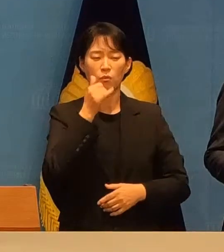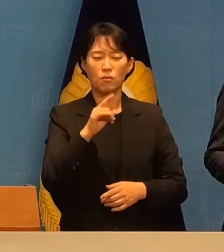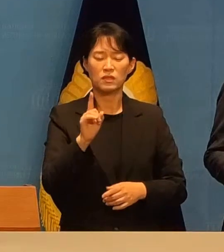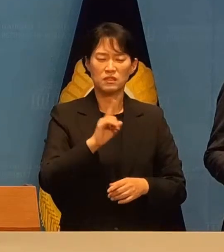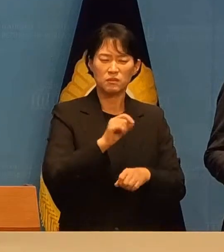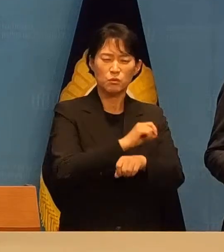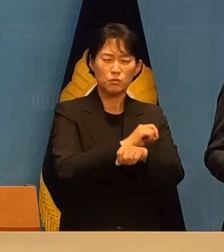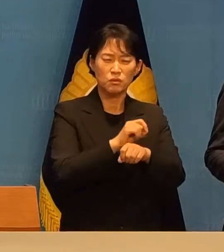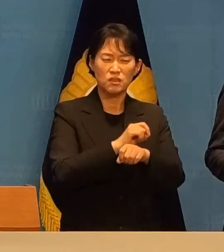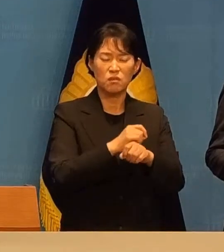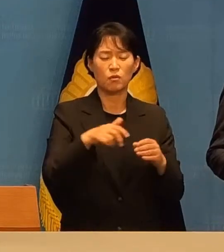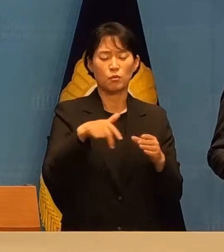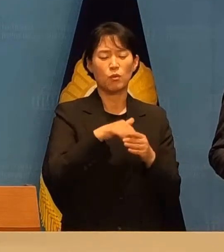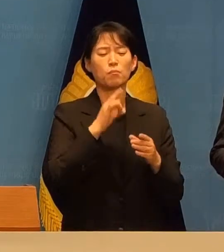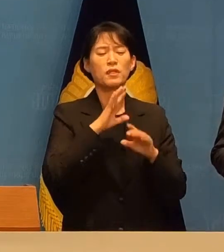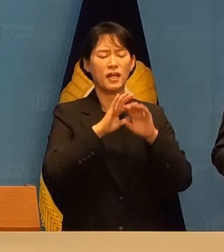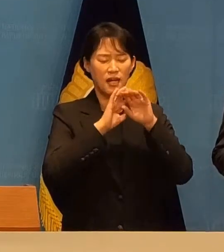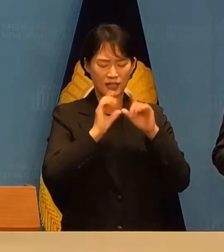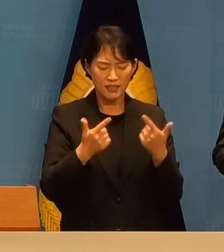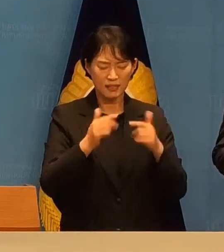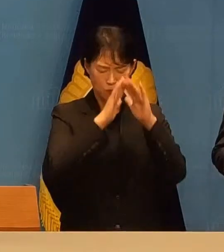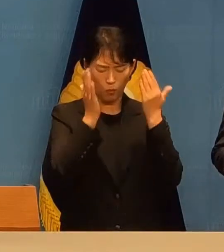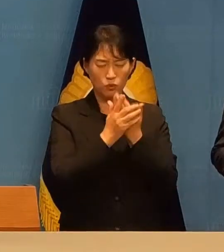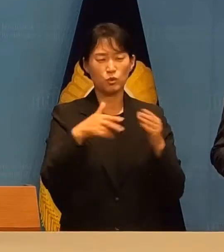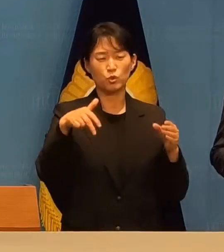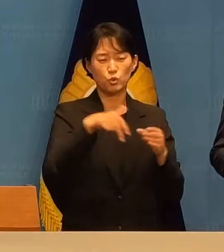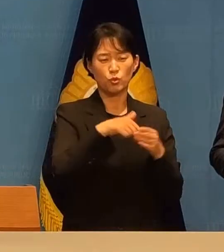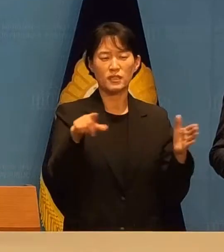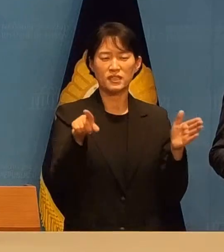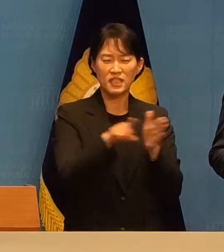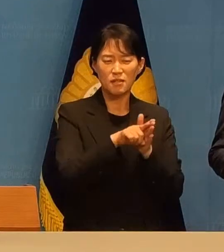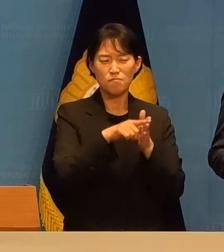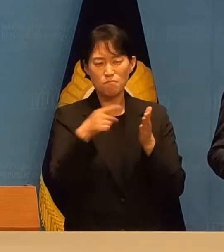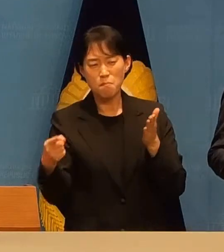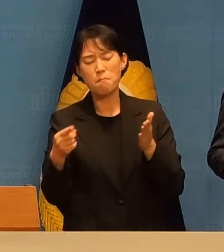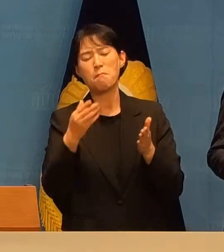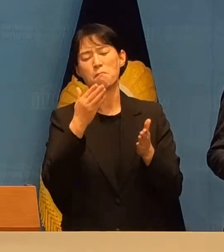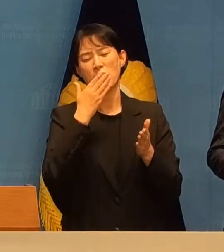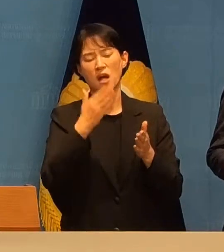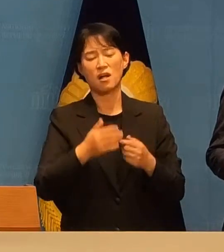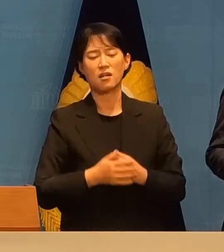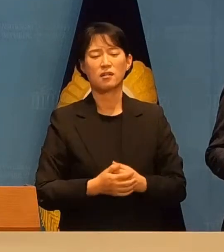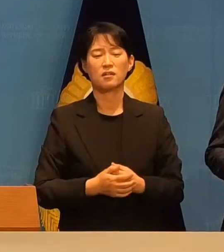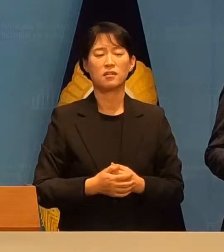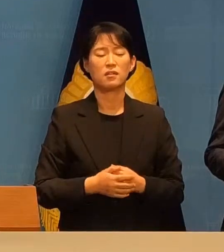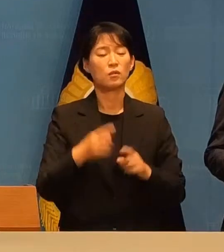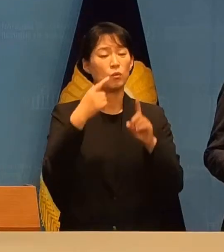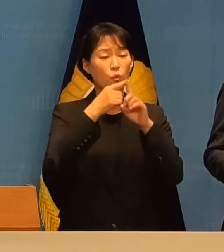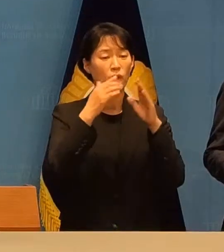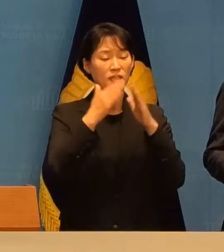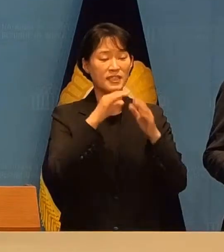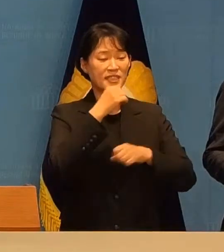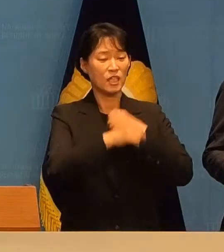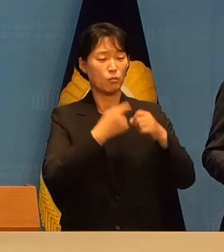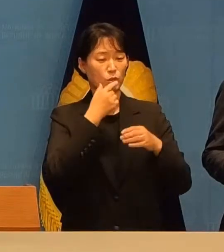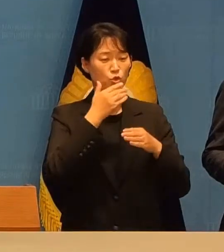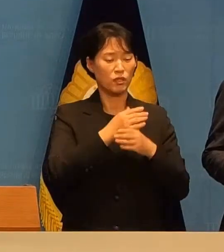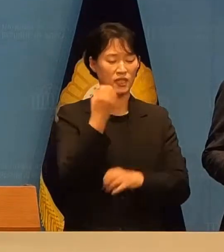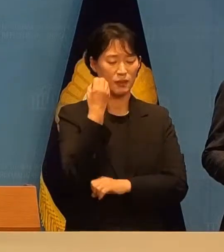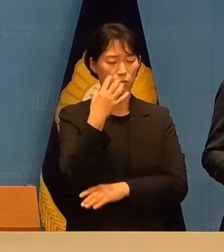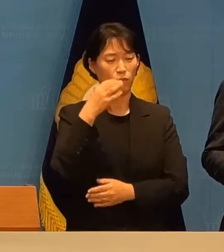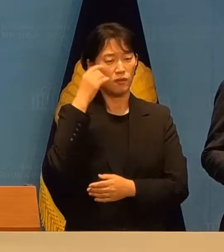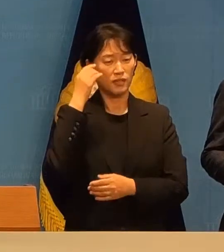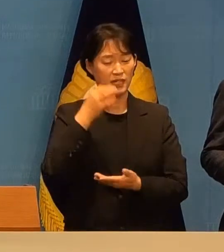종교뿐만 아니라 전체 종교의 신뢰를 저하시키는 결과를 초래할 것이다. 교회는 자유민주주의의 근본